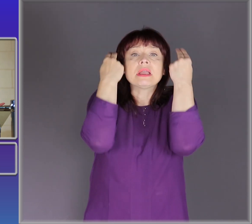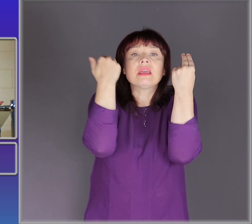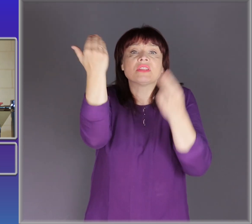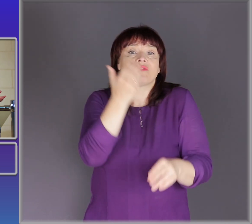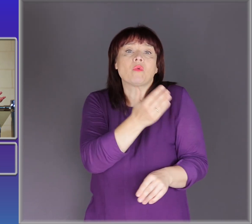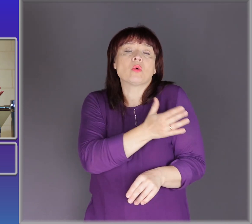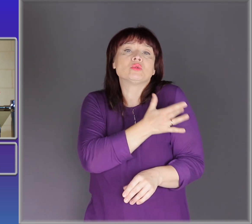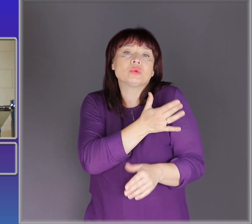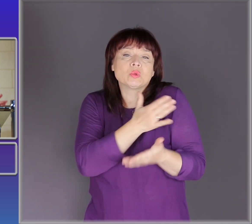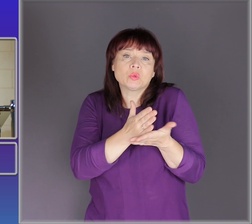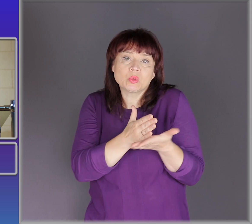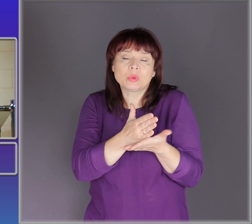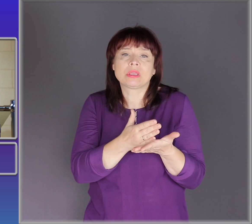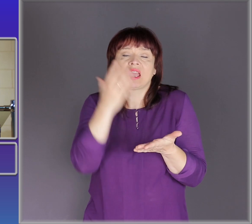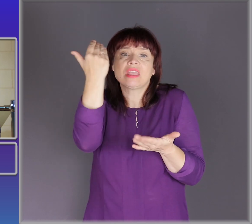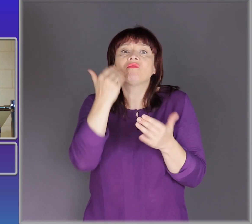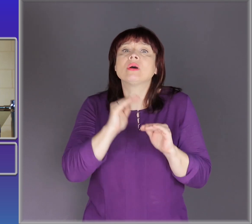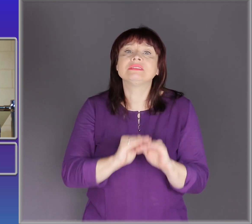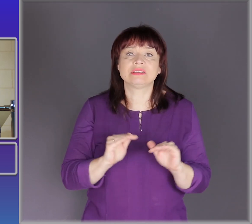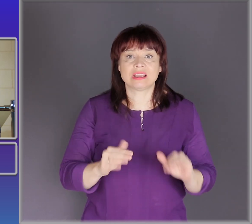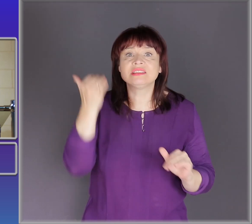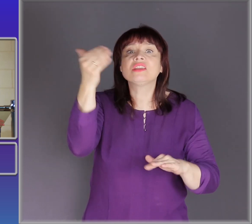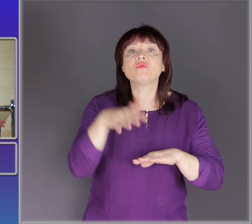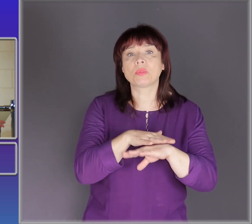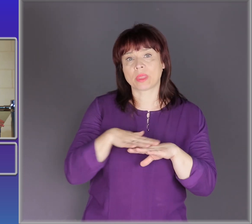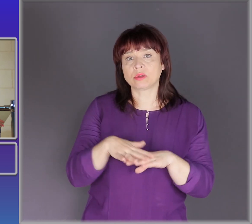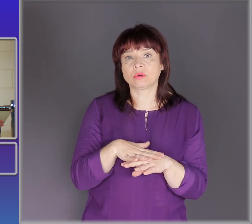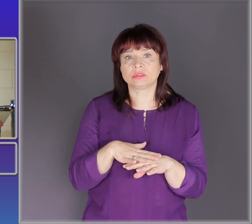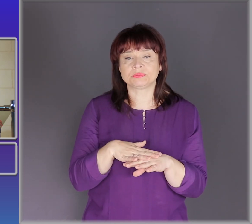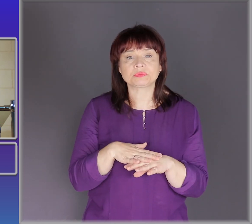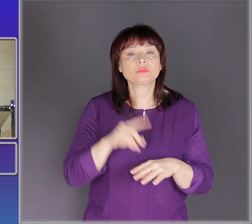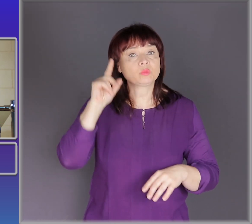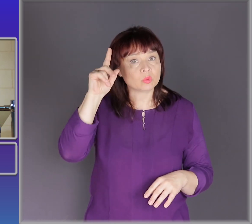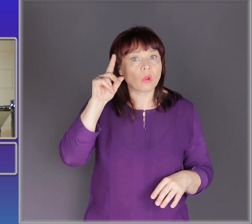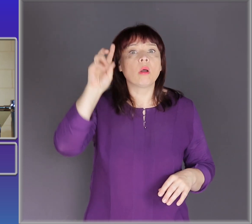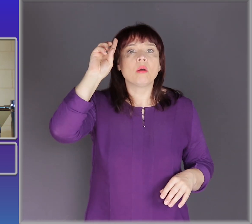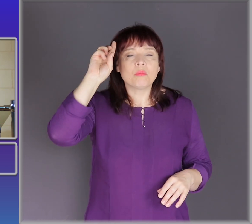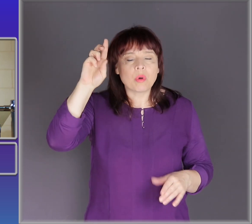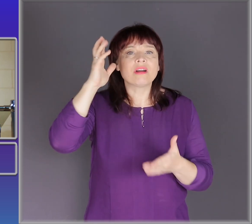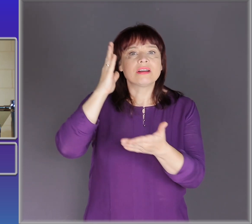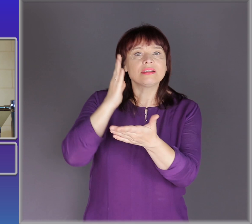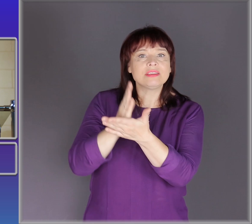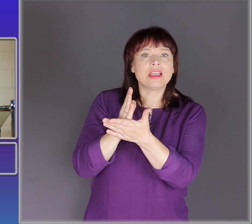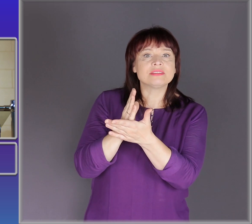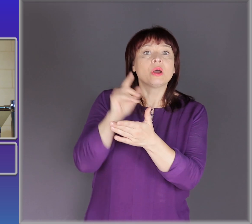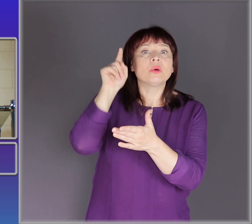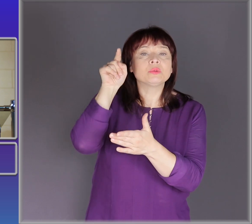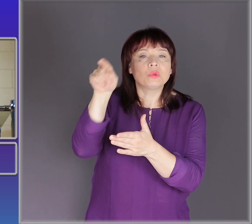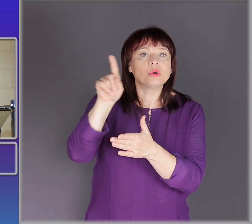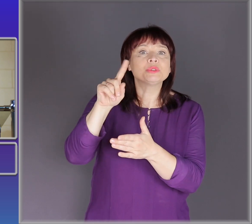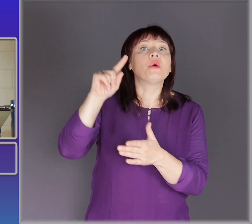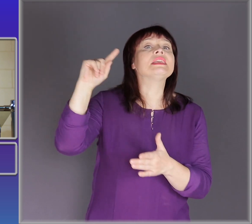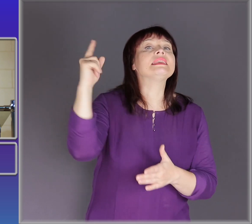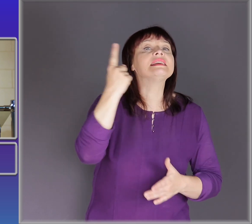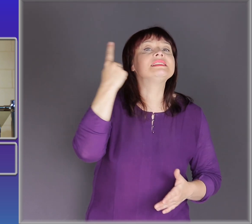его слуги его дети его народ но бог является тем о ком